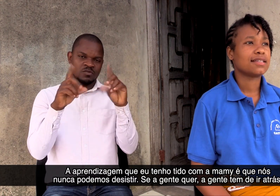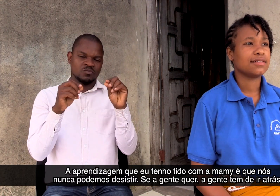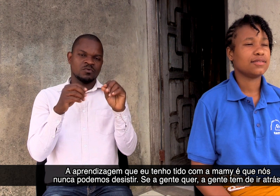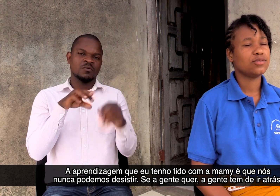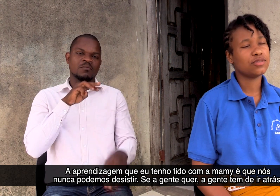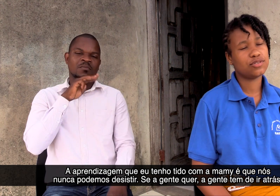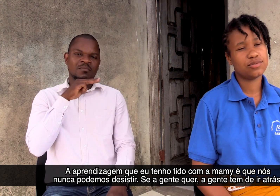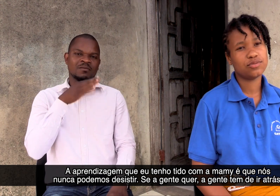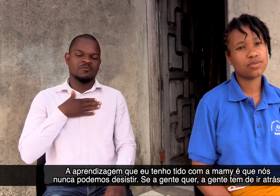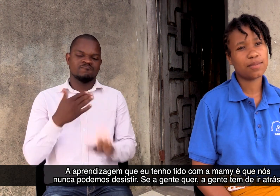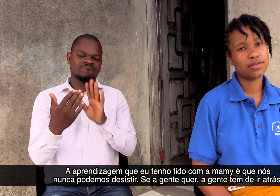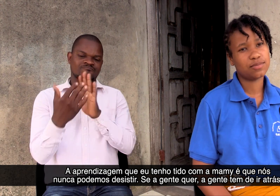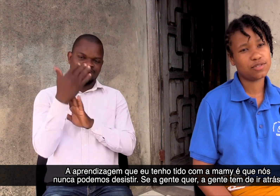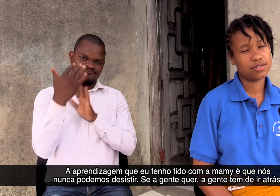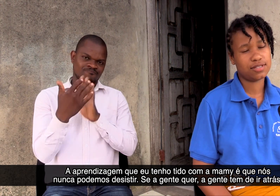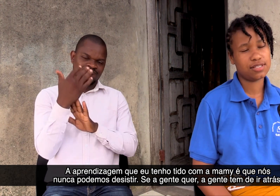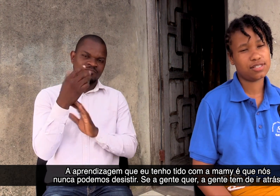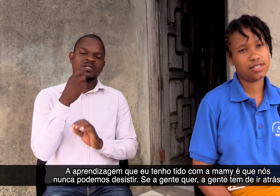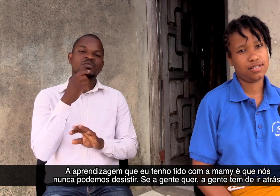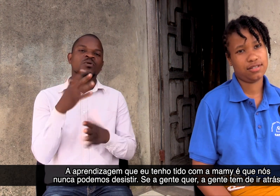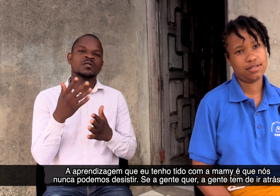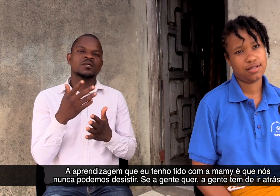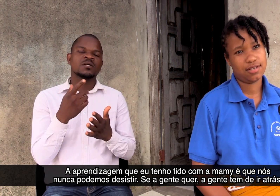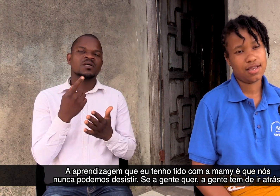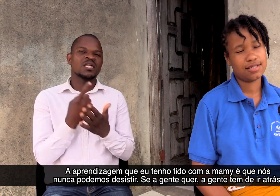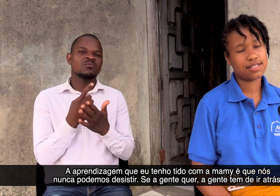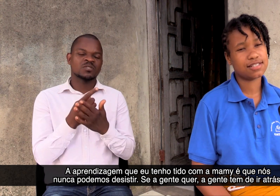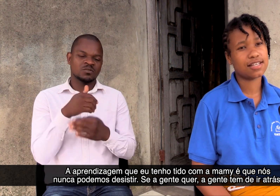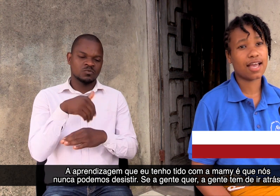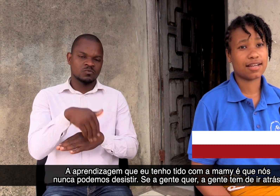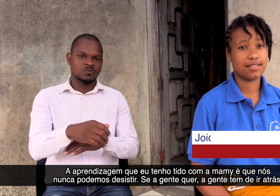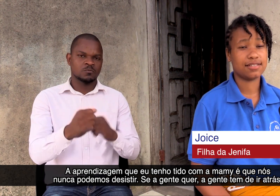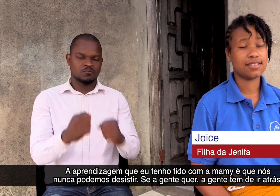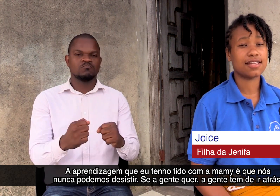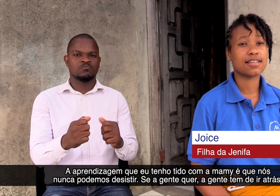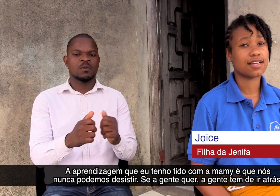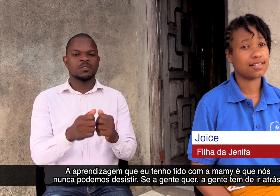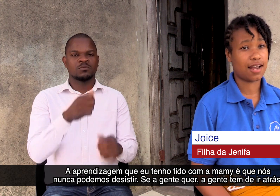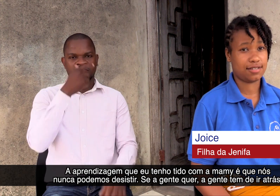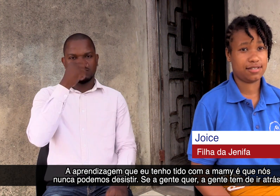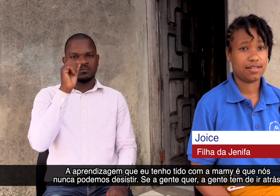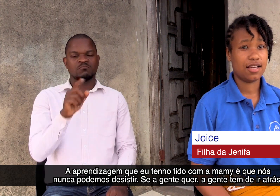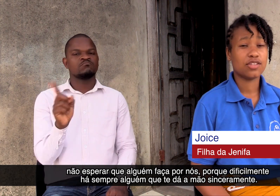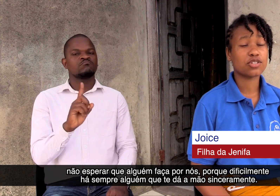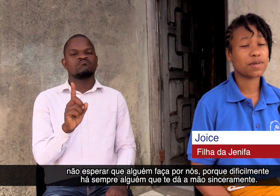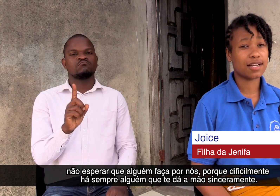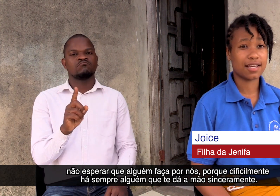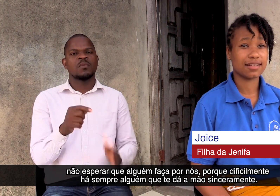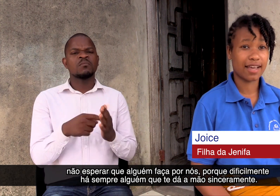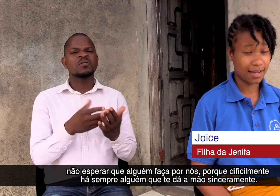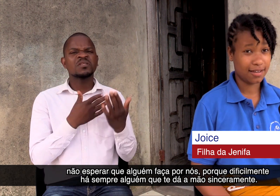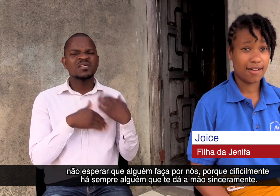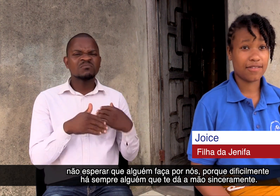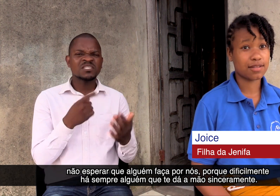é que nós nunca podemos desistir. Se a gente quer, a gente tem que ir atrás. Não esperar